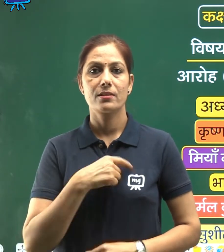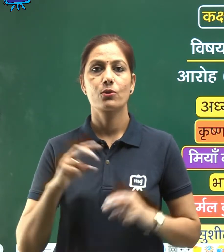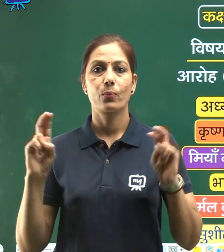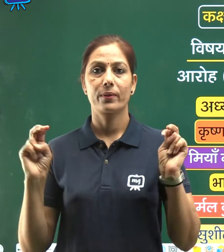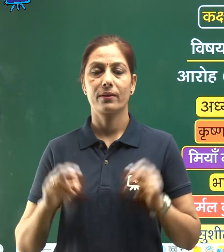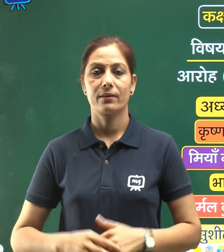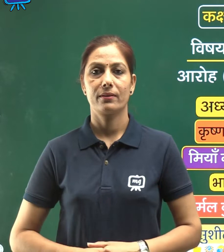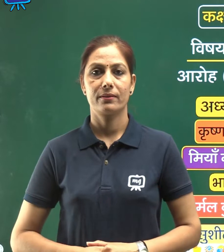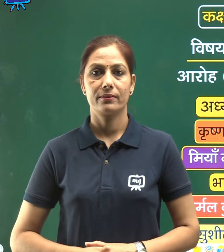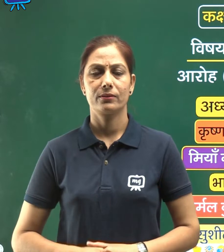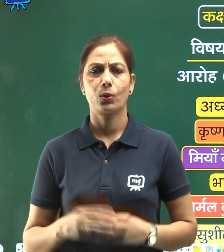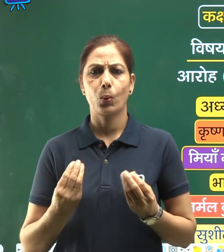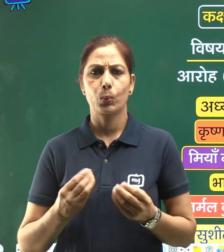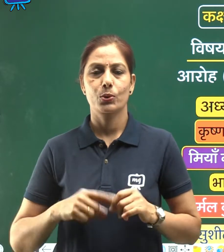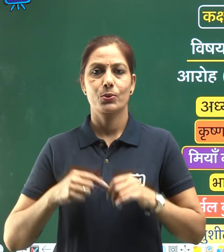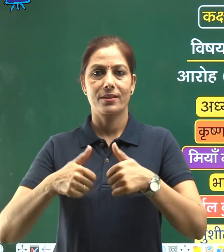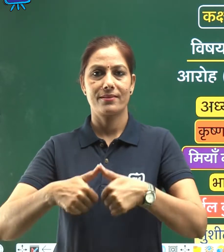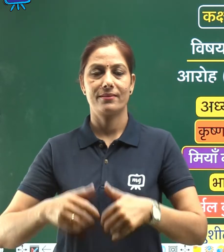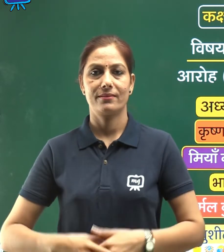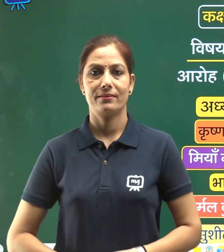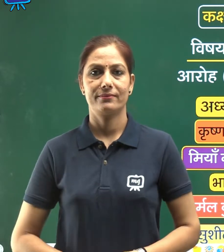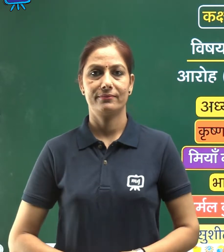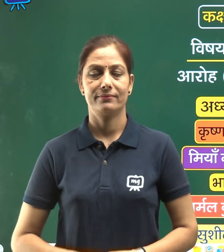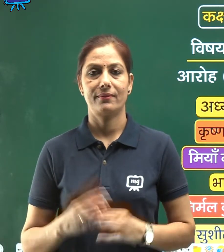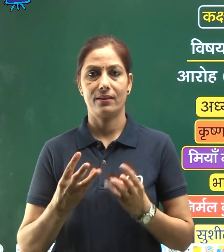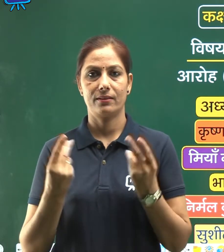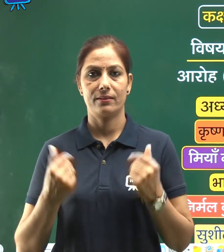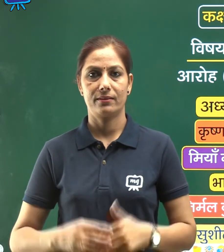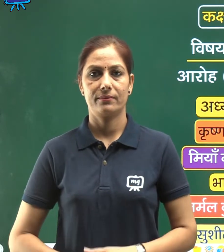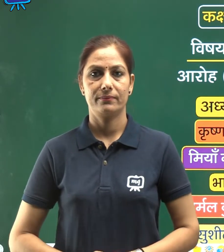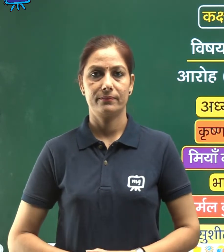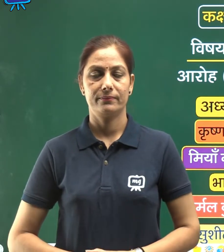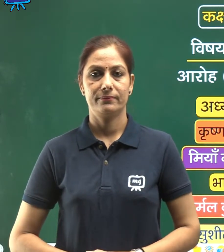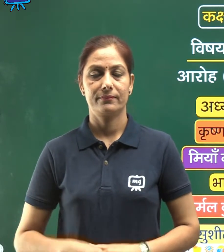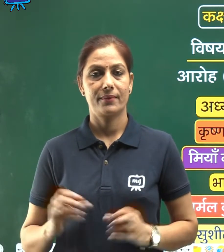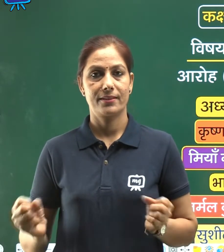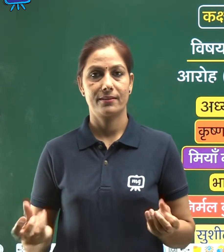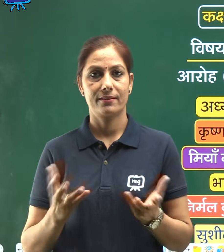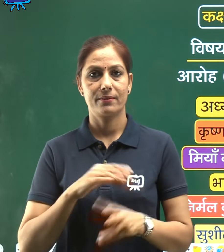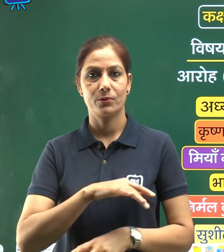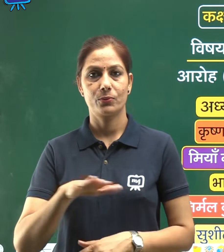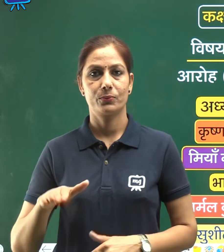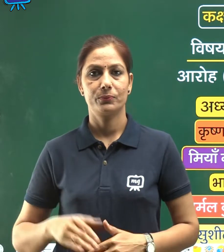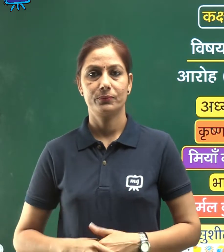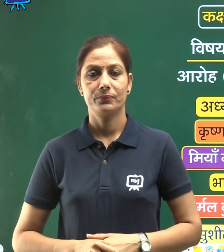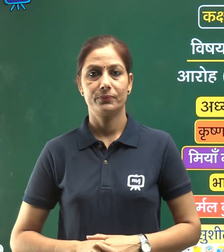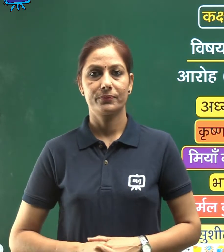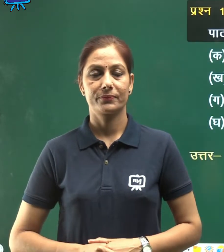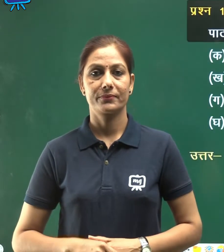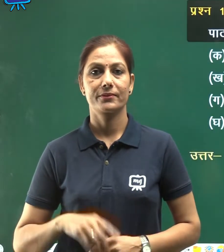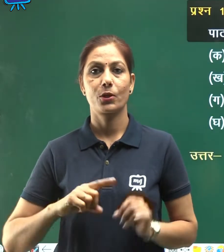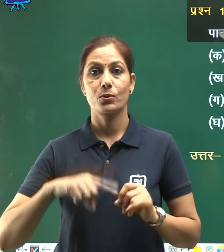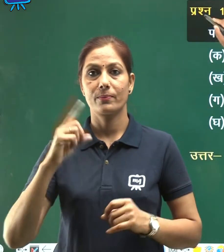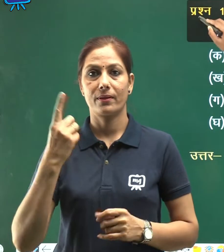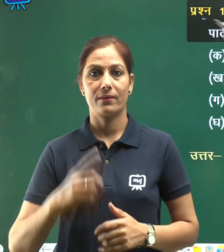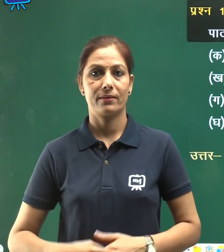के कुछ प्रश्नोत्तर हल करेंगे। शुरू करें बच्चों। प्रश्न 1,